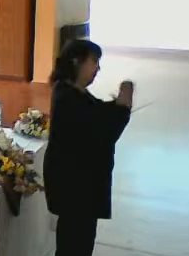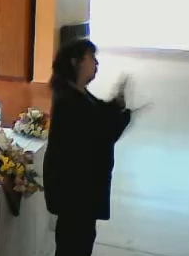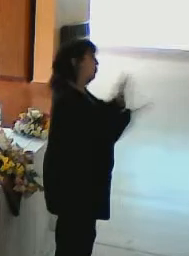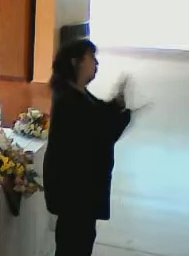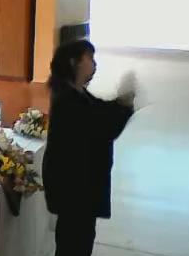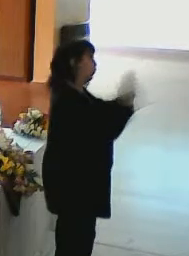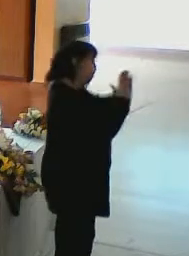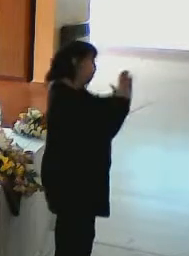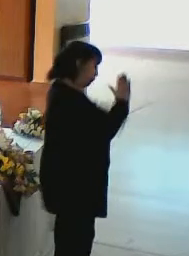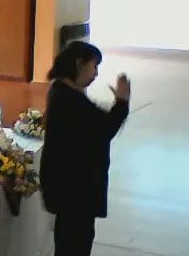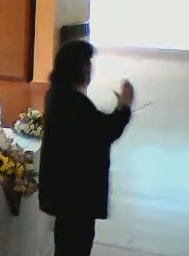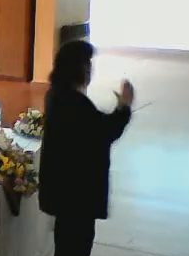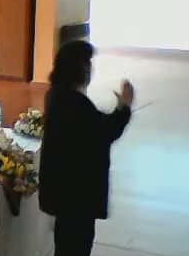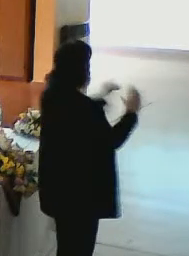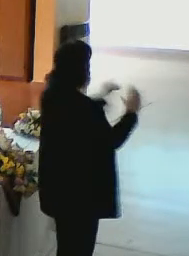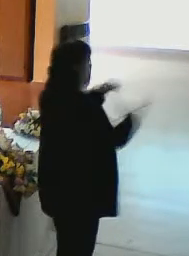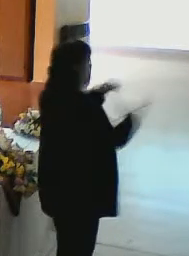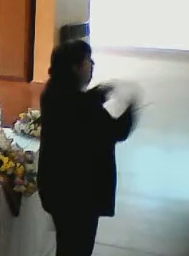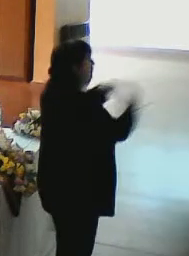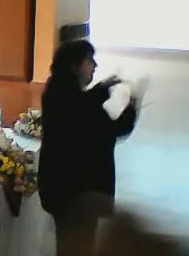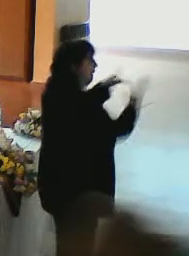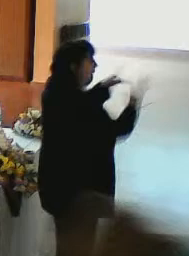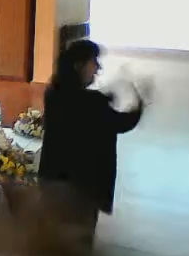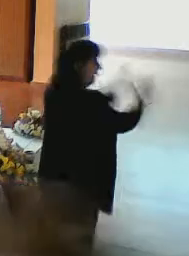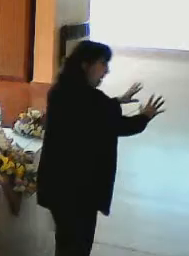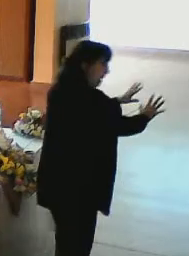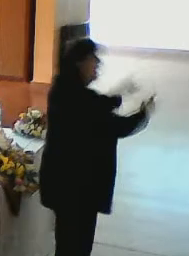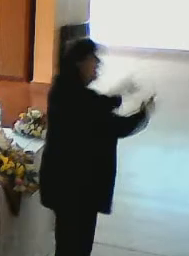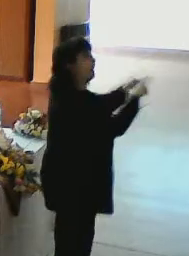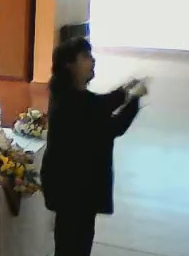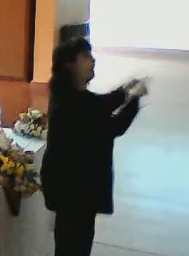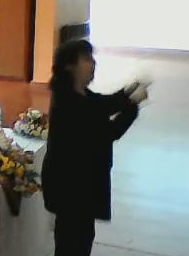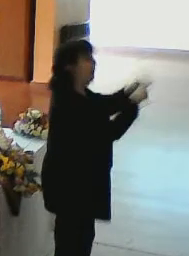dice antecedentes heredofamiliares también nos tomamos un tiempo.